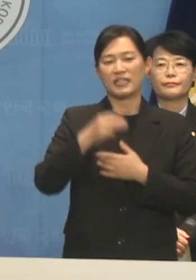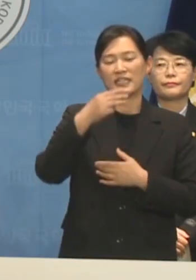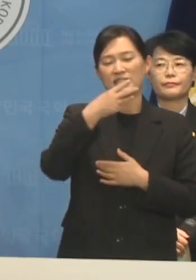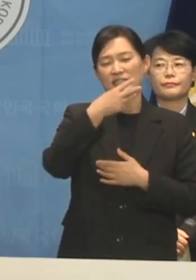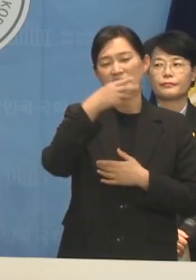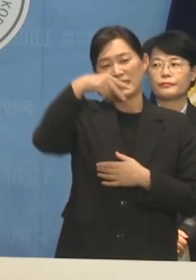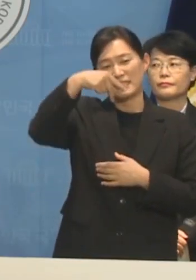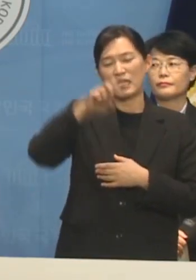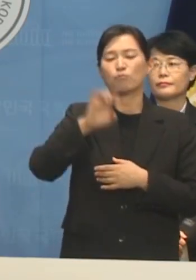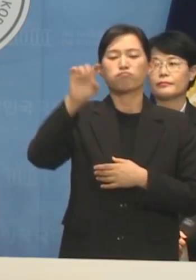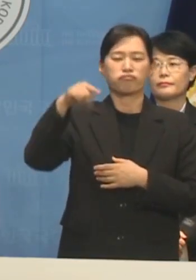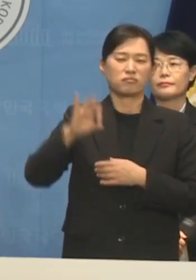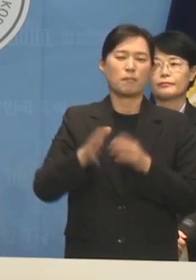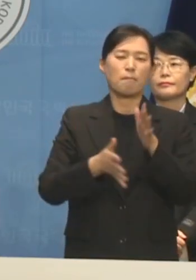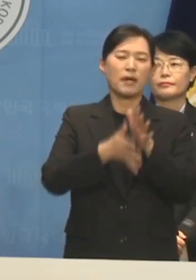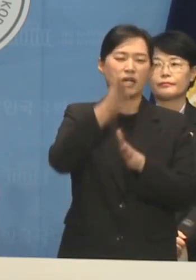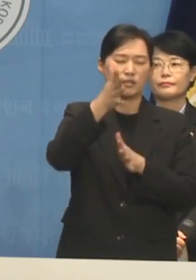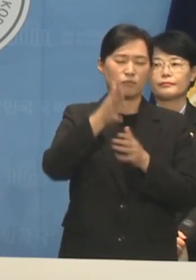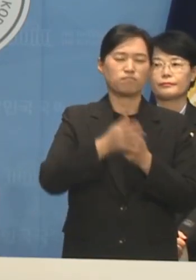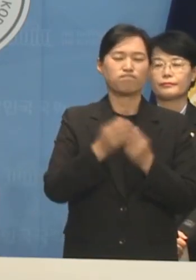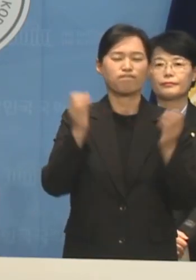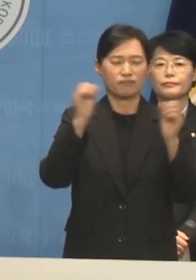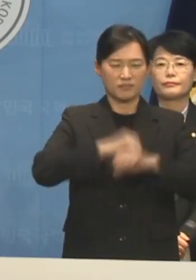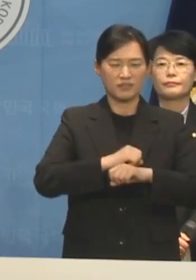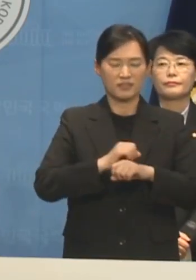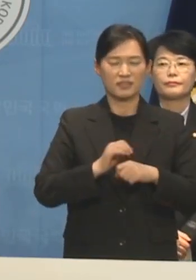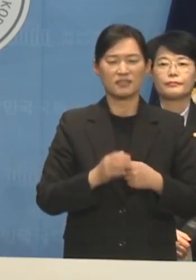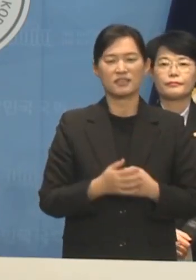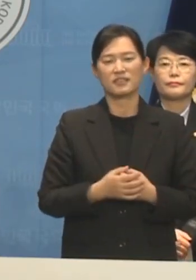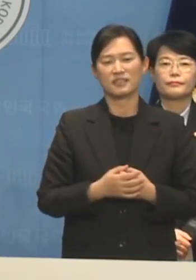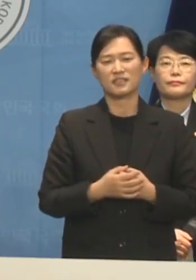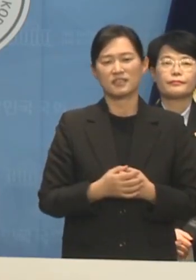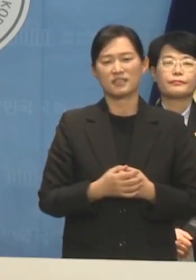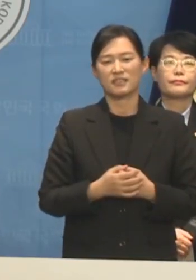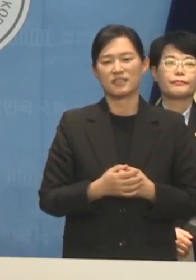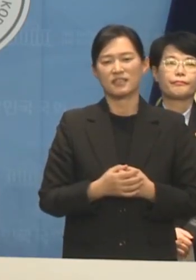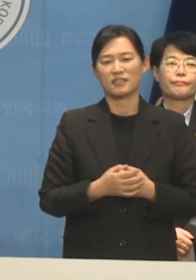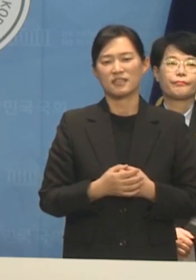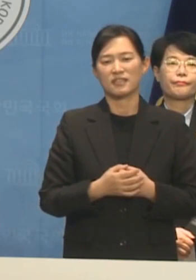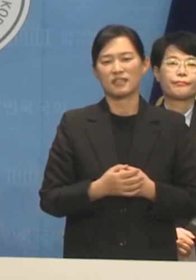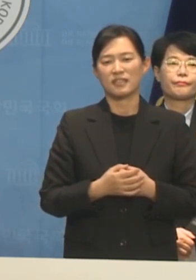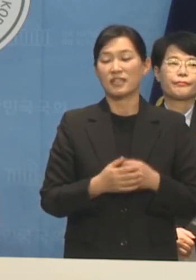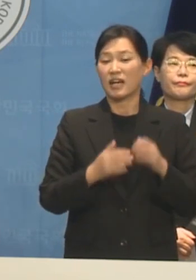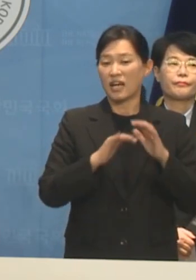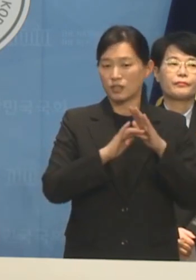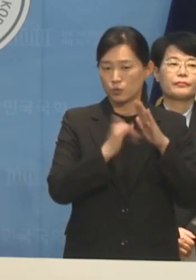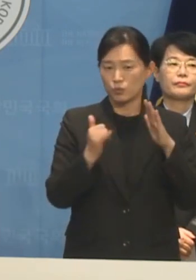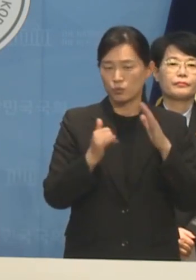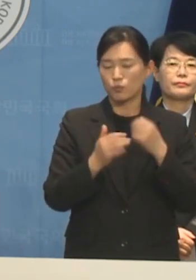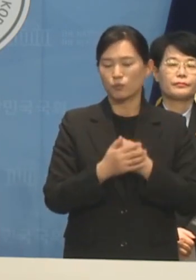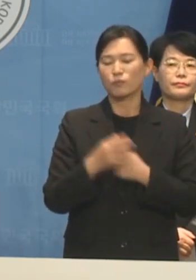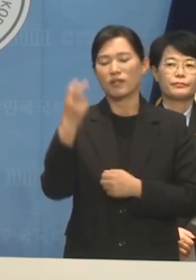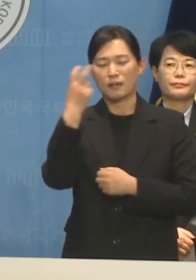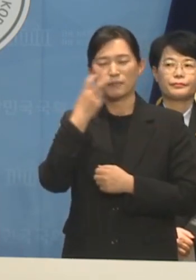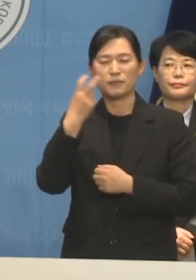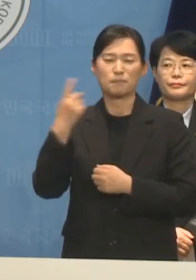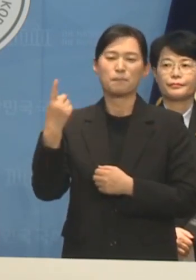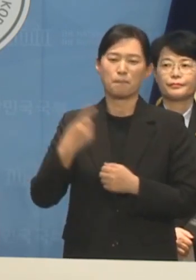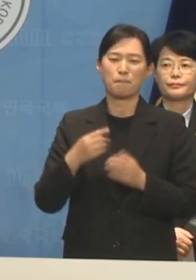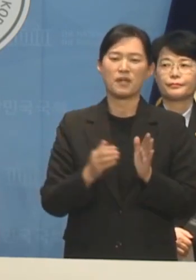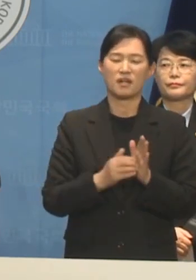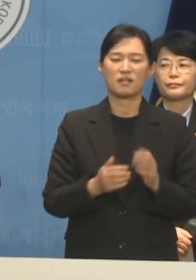참사 30주년입니다. 특별히 정문자 삼풍백화점 붕괴 참사 유가족회 감사님께서도 함께해